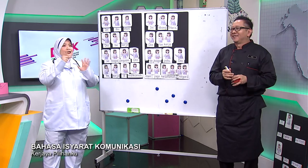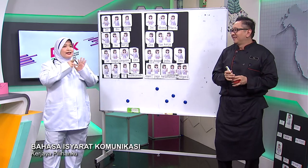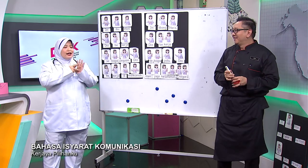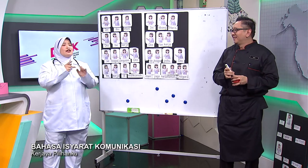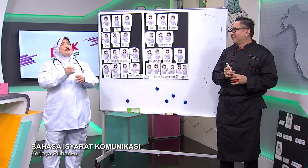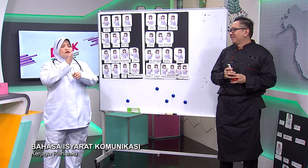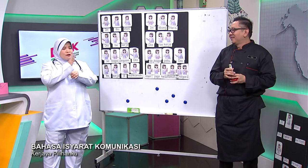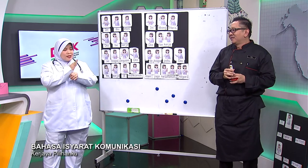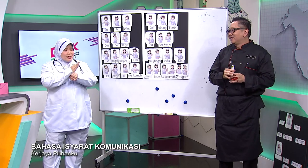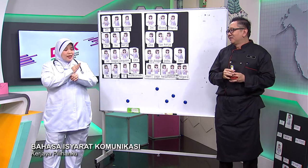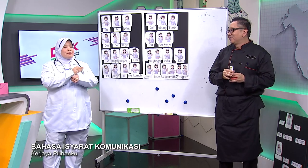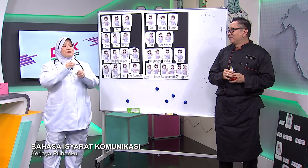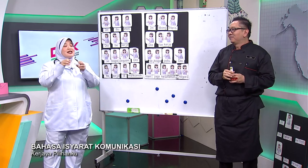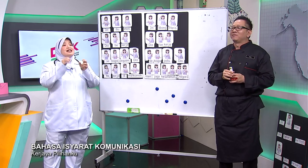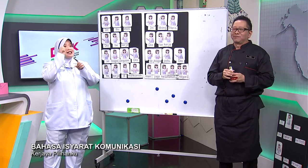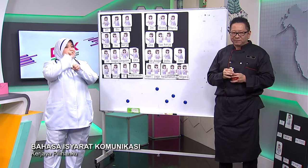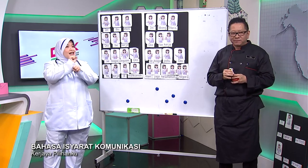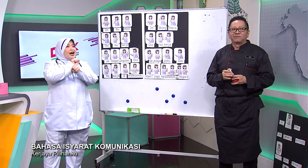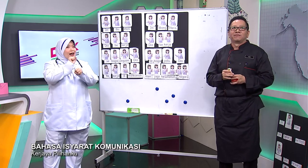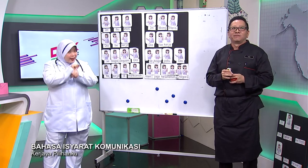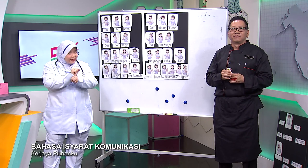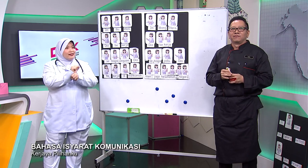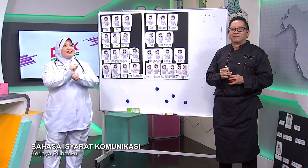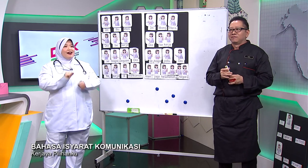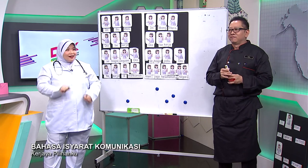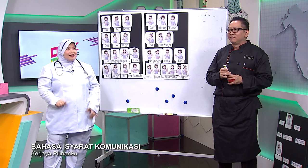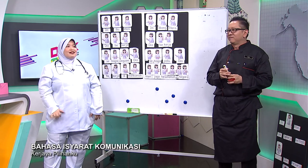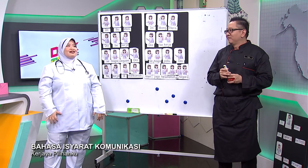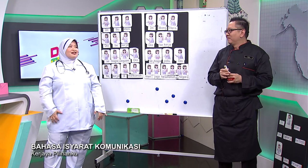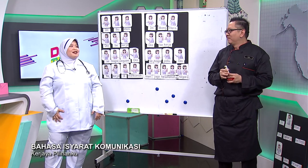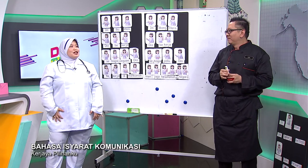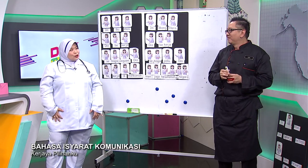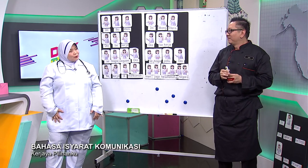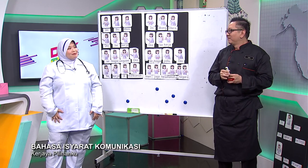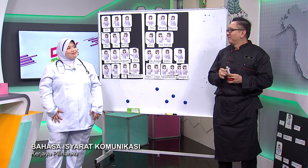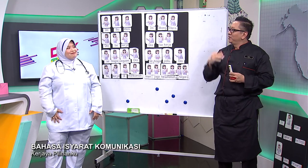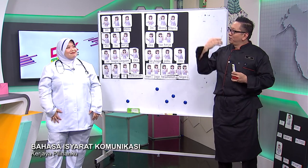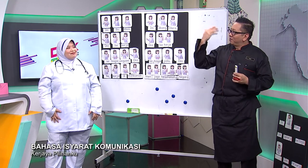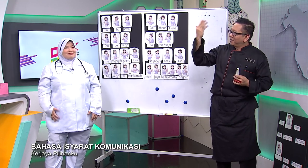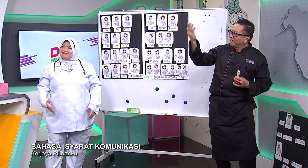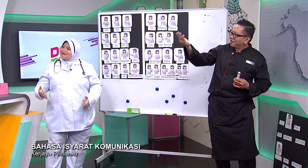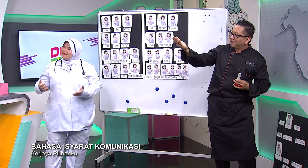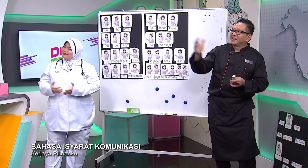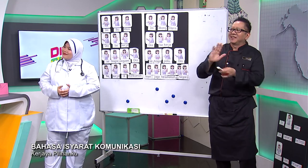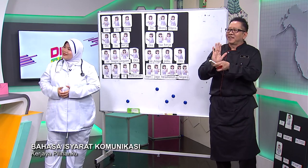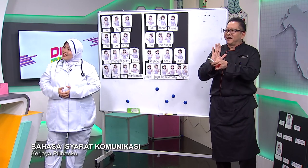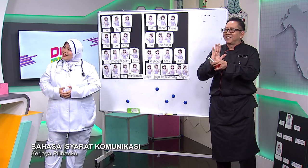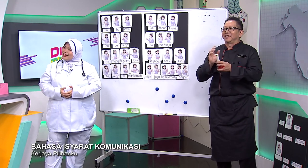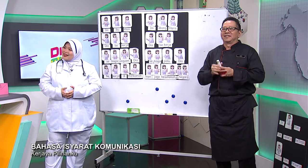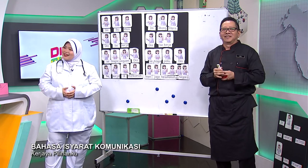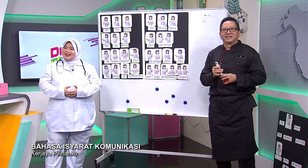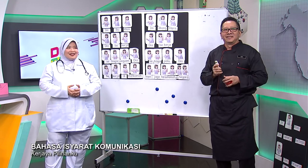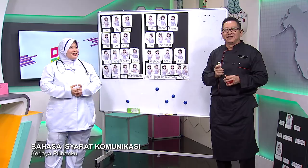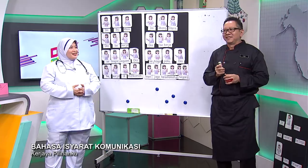akan kenal fungsi pekerjaan. Jom. Jom kita tengok